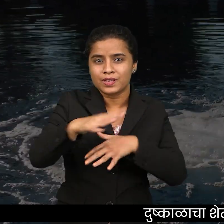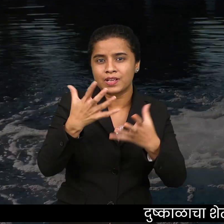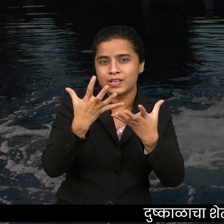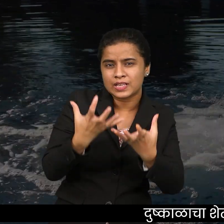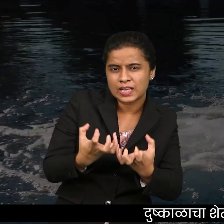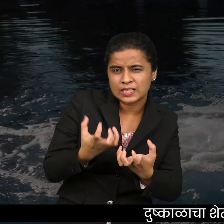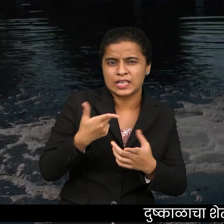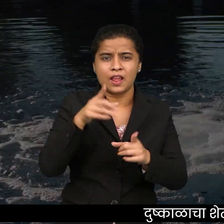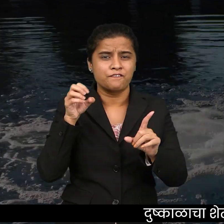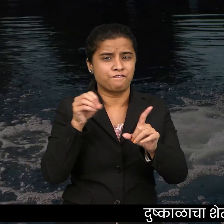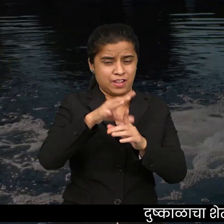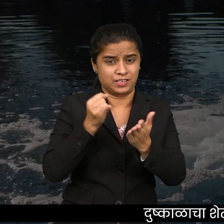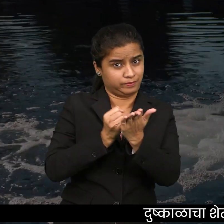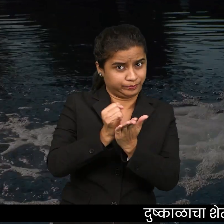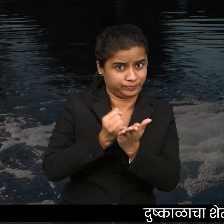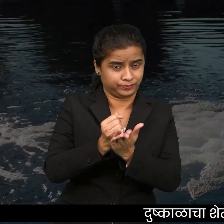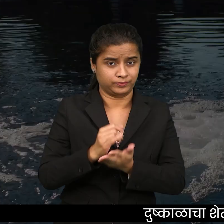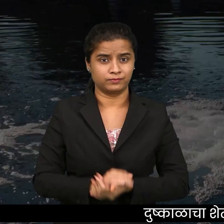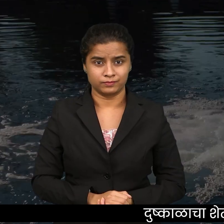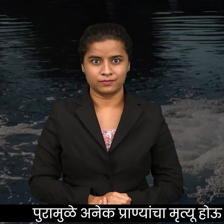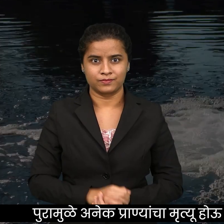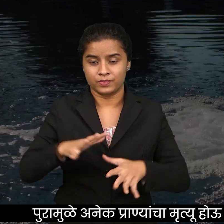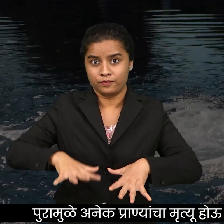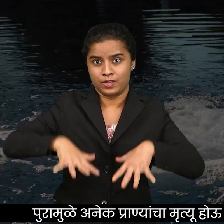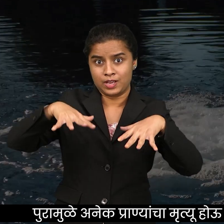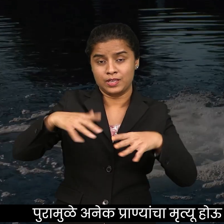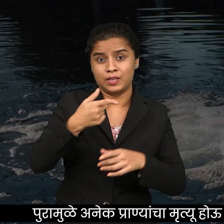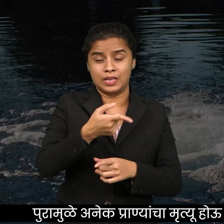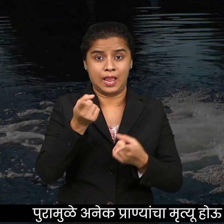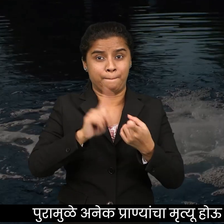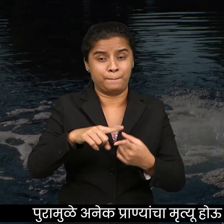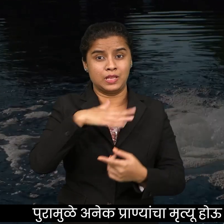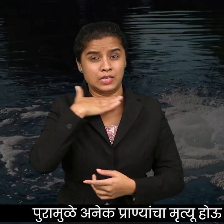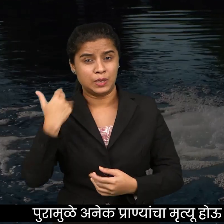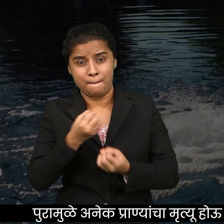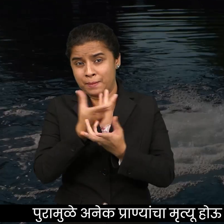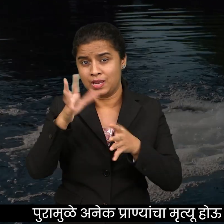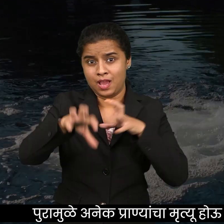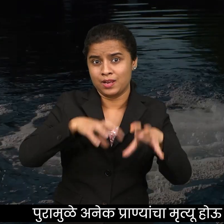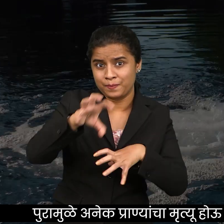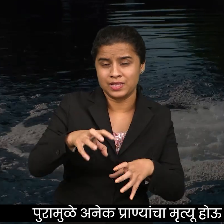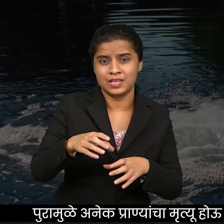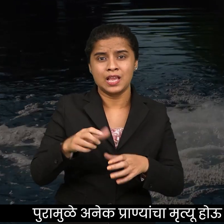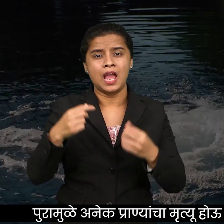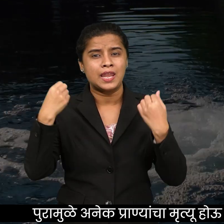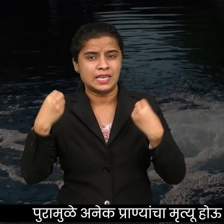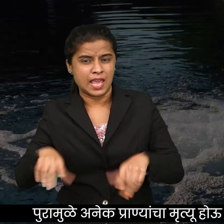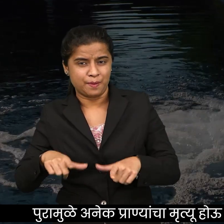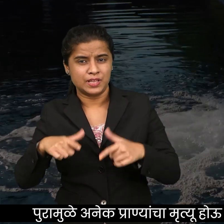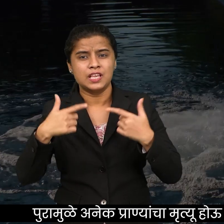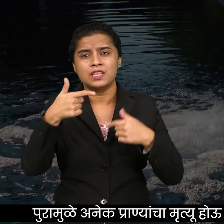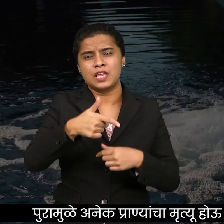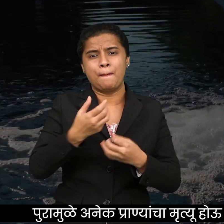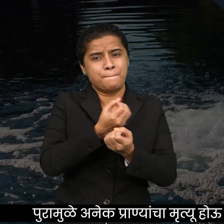दुष्काळाचा शेतीवर गंभीर परिणाम होतो. पुरामुळे अनेक प्राण्यांचा मृत्यू होऊ शकतो आणि मालमत्तेचे नुकसान होऊ